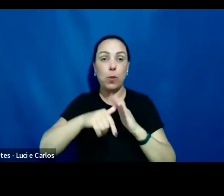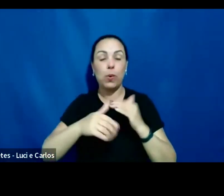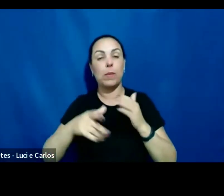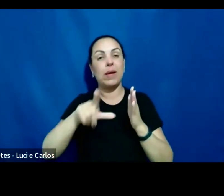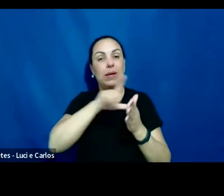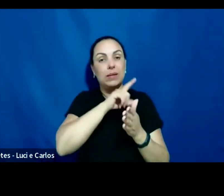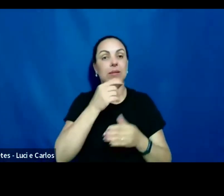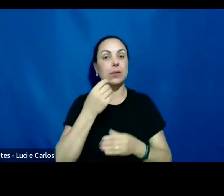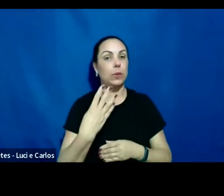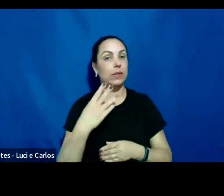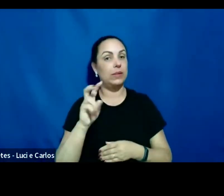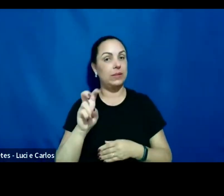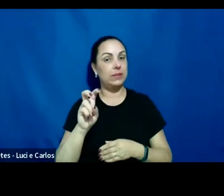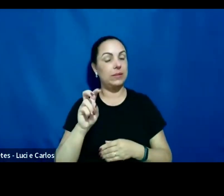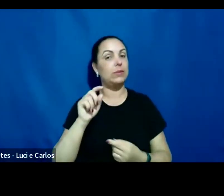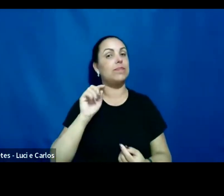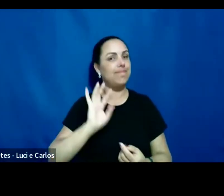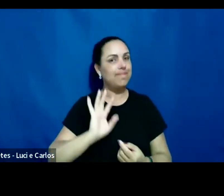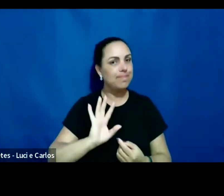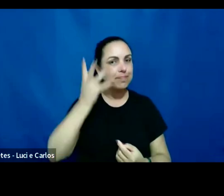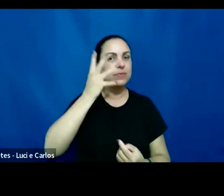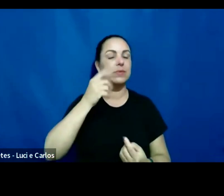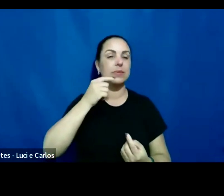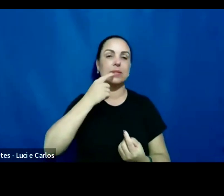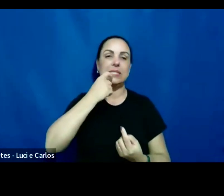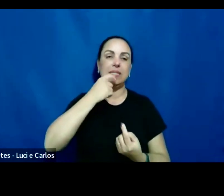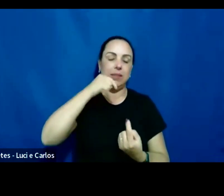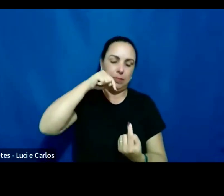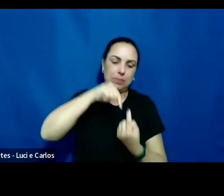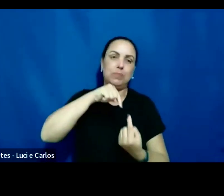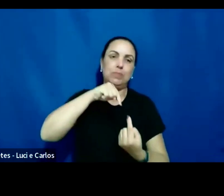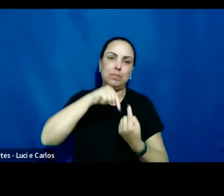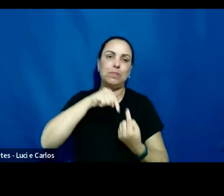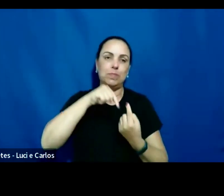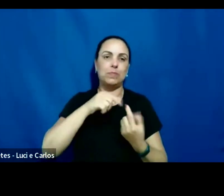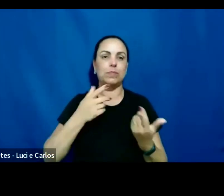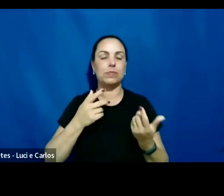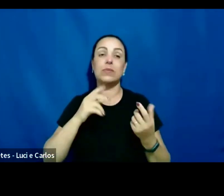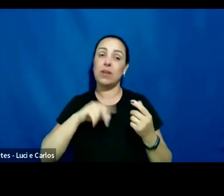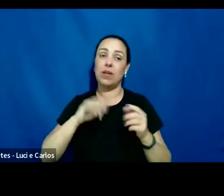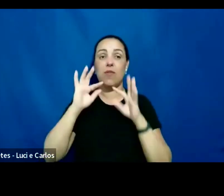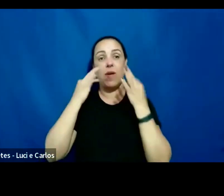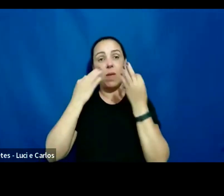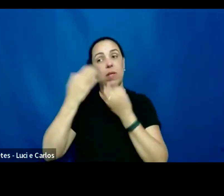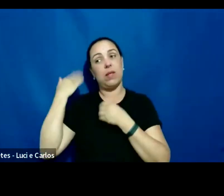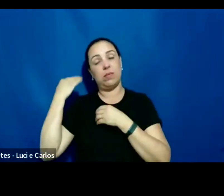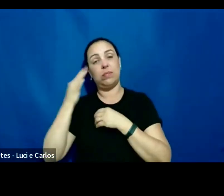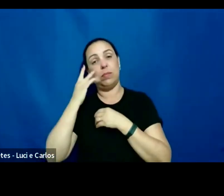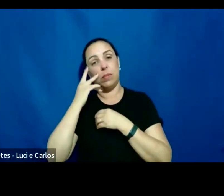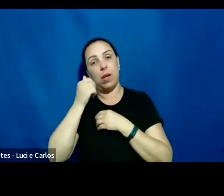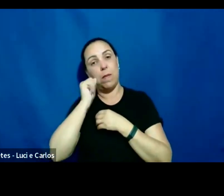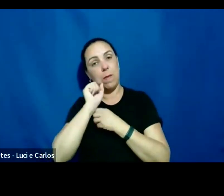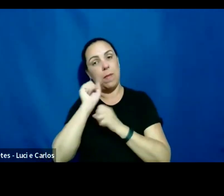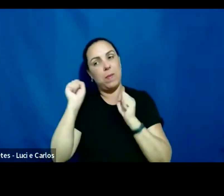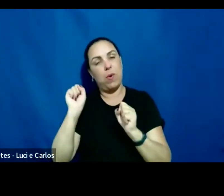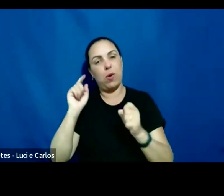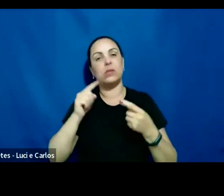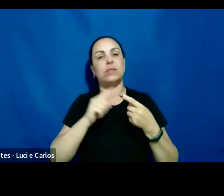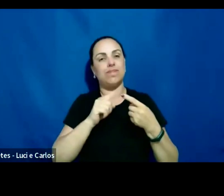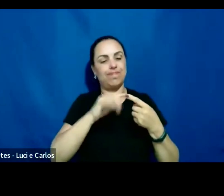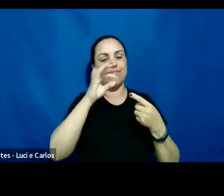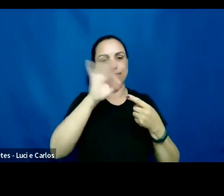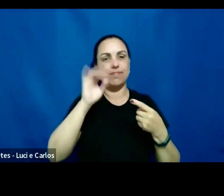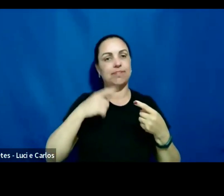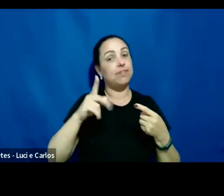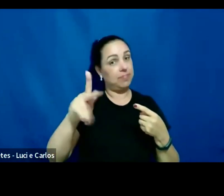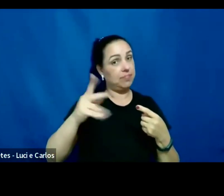é antes dos 45. Bom, isso é a genética. Tem outras coisas que contribuem? Sim. Por exemplo,